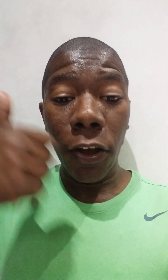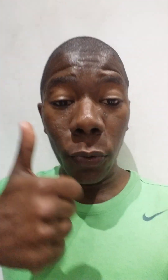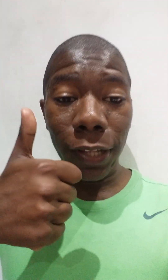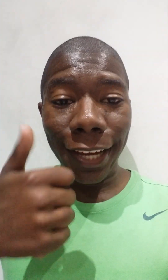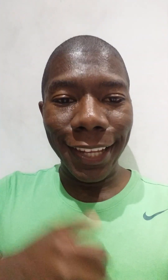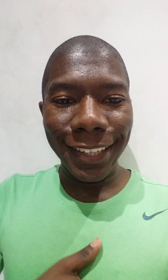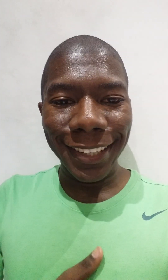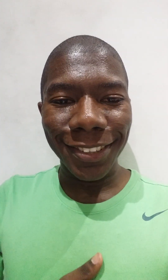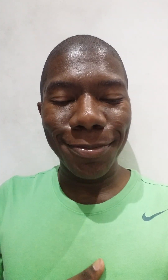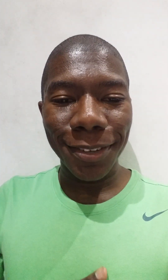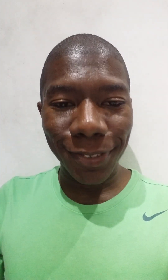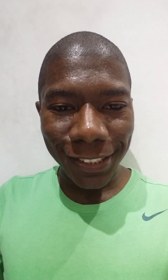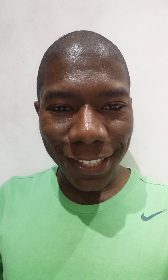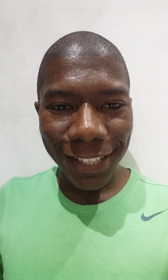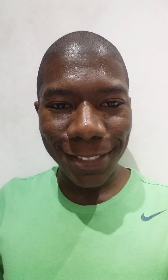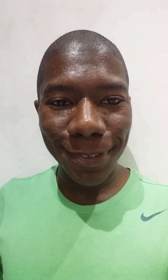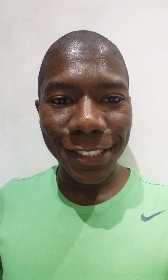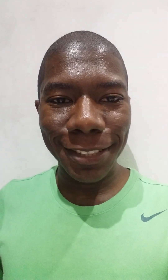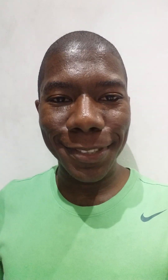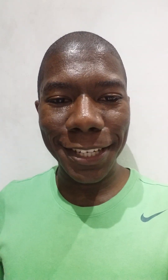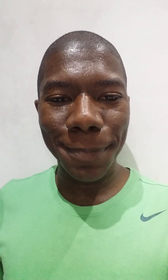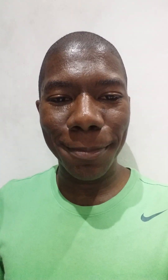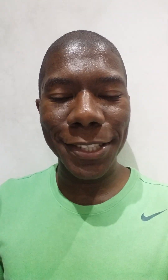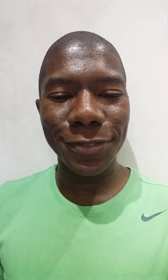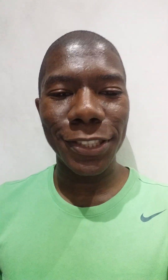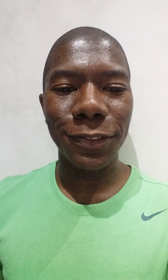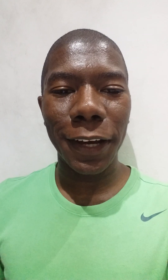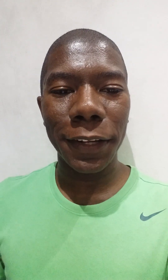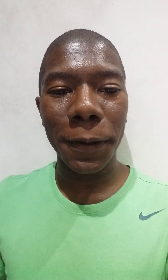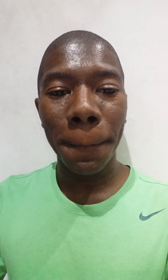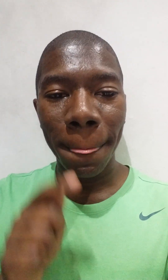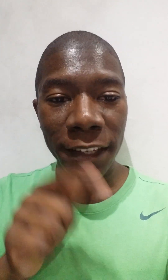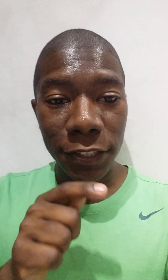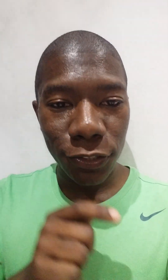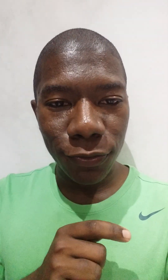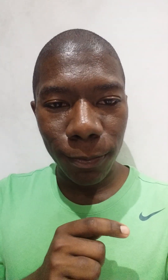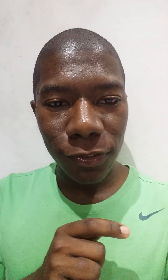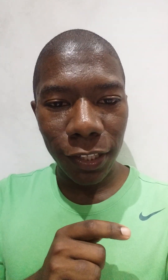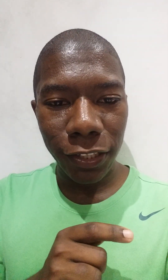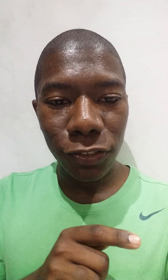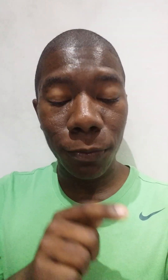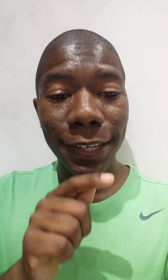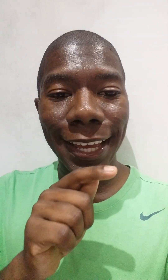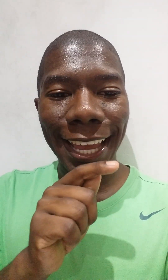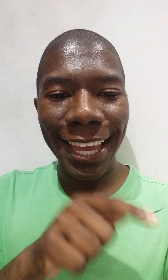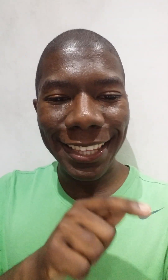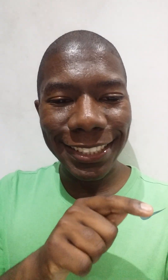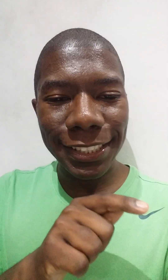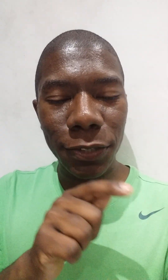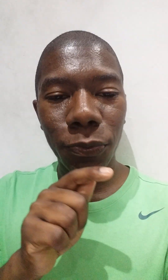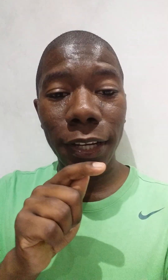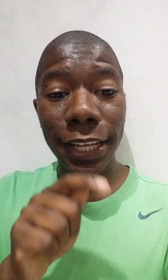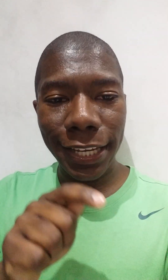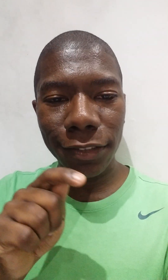Olá galerinha tudo bem com vocês bom estamos aqui para mais um vídeo no canal e Hoje vamos falar sobre redação Enem